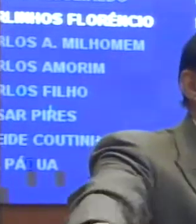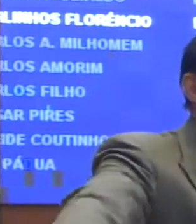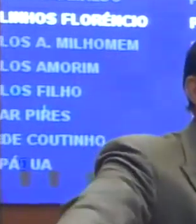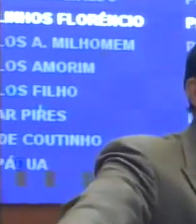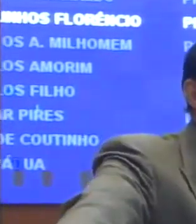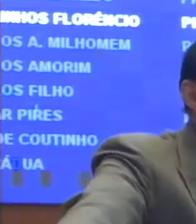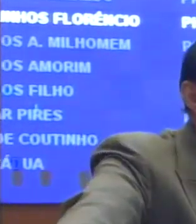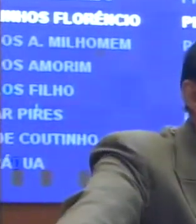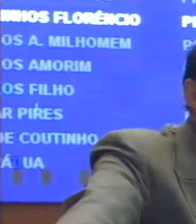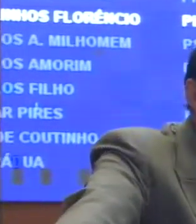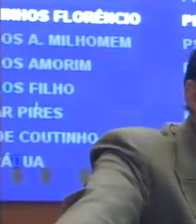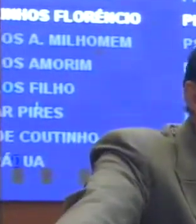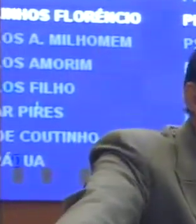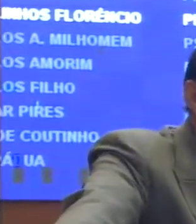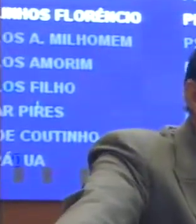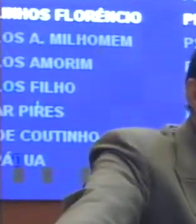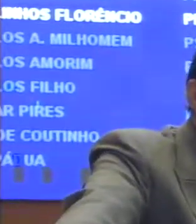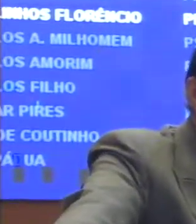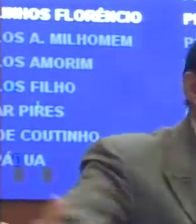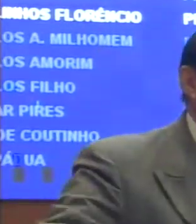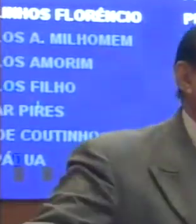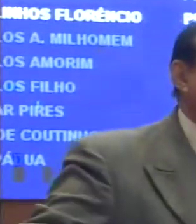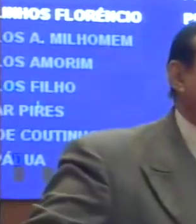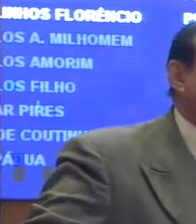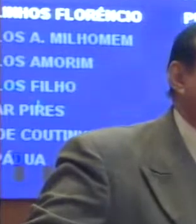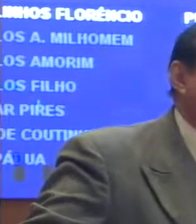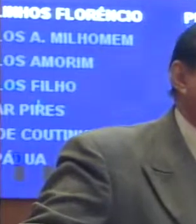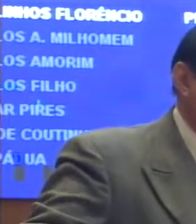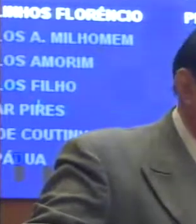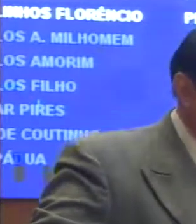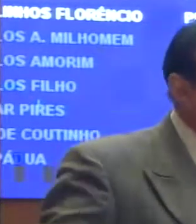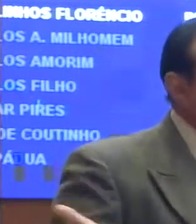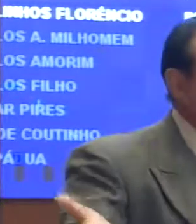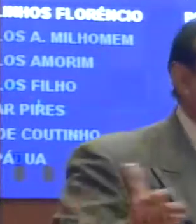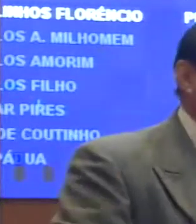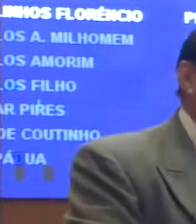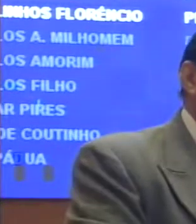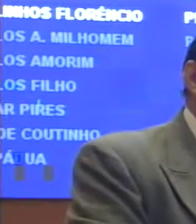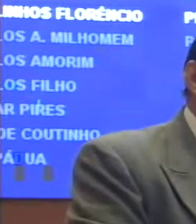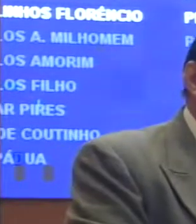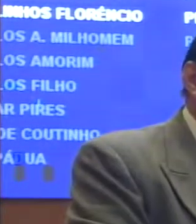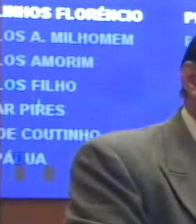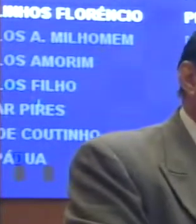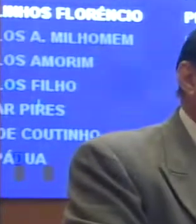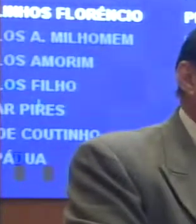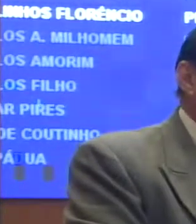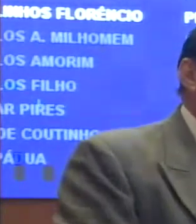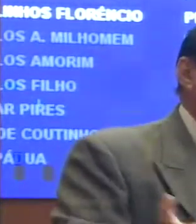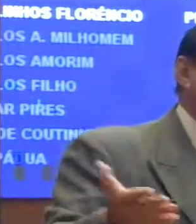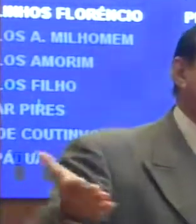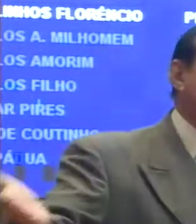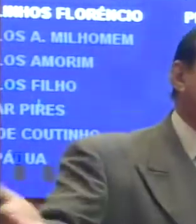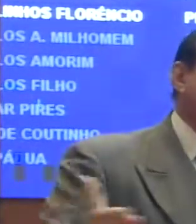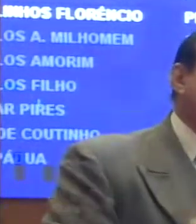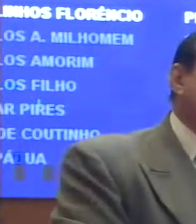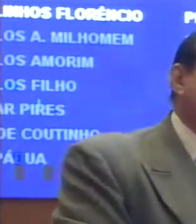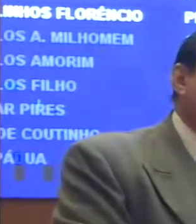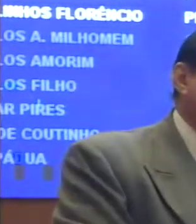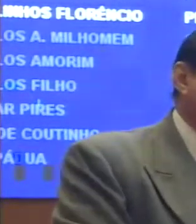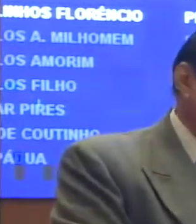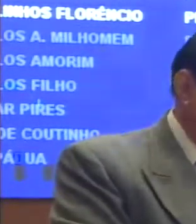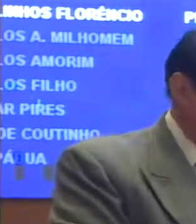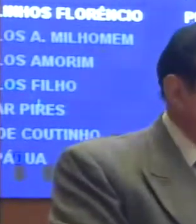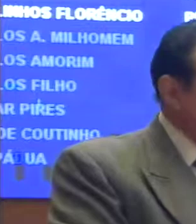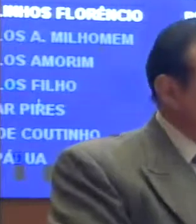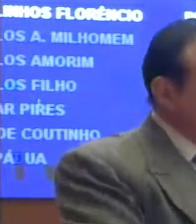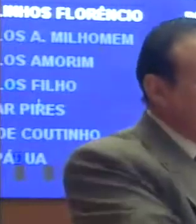para que a prefeito A ou B apoie ela. Nós não podemos aceitar um negócio desse. Em pleno século XXI, o que é que o Ministério Público